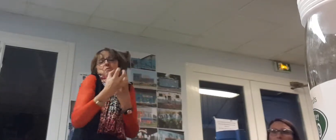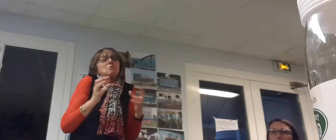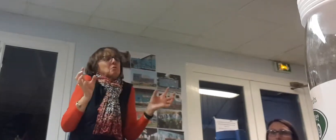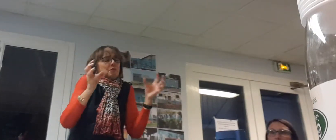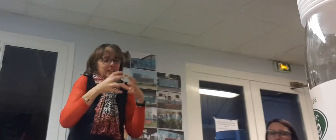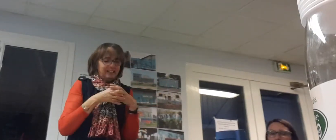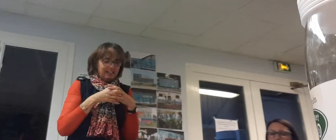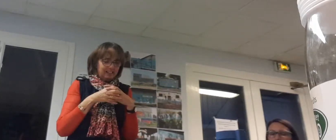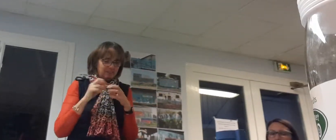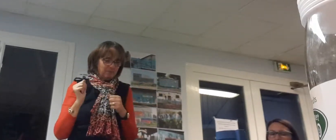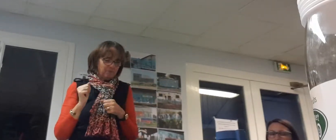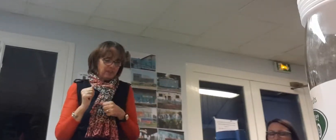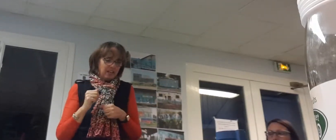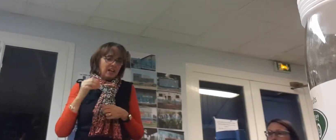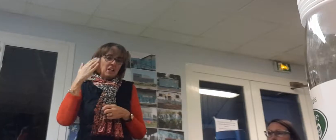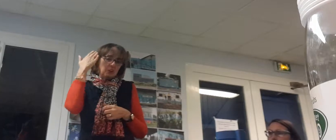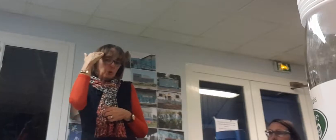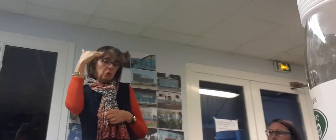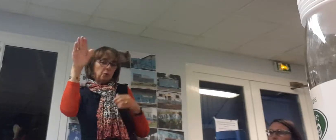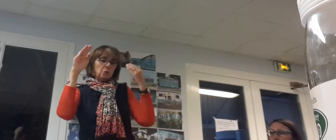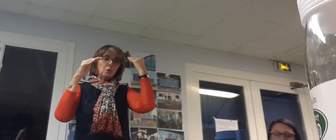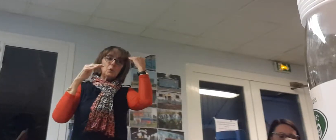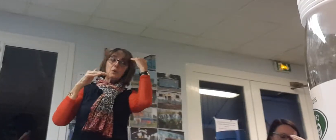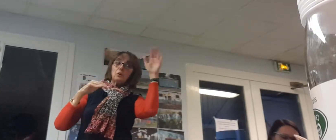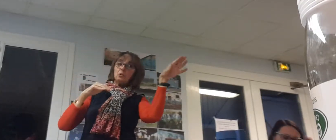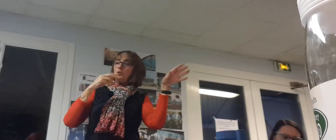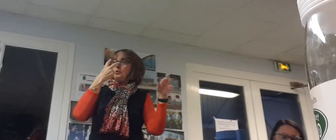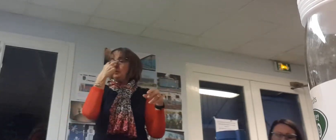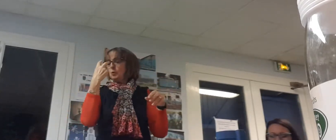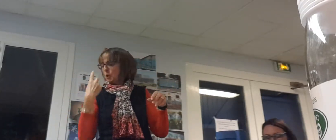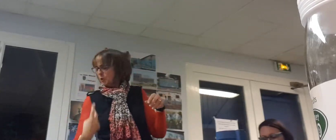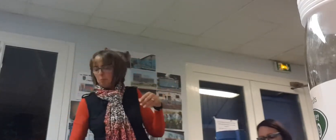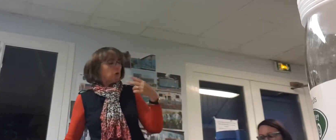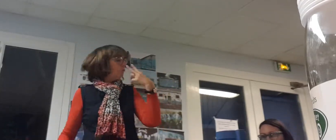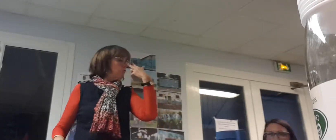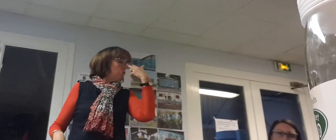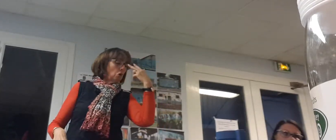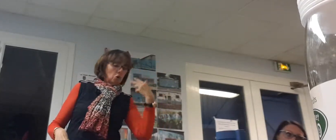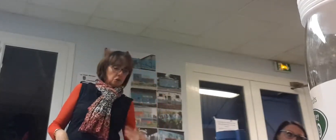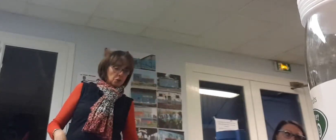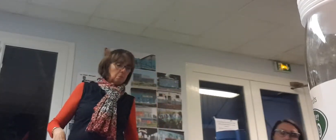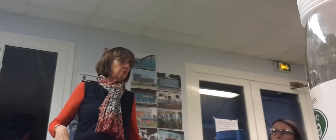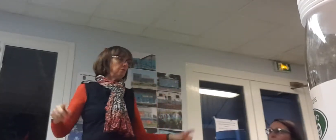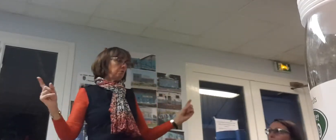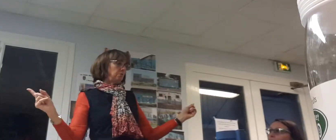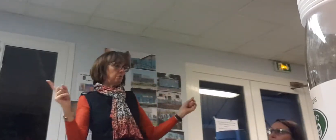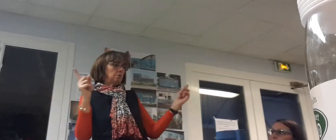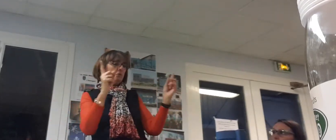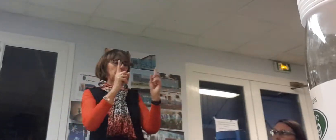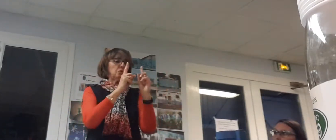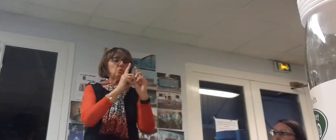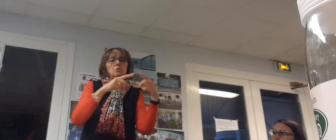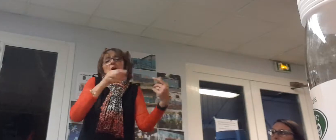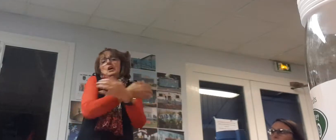fut fatale. On s'est connu, on s'est reconnu, on s'est perdu de vue, on s'est reperdu de vue, on s'est retrouvé, on